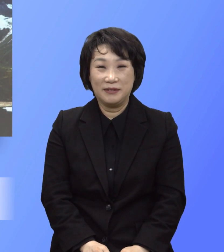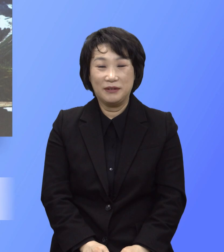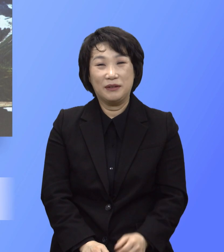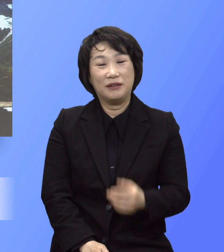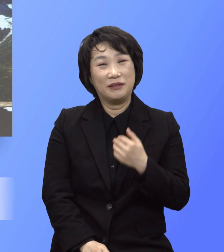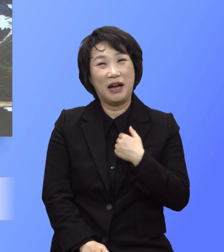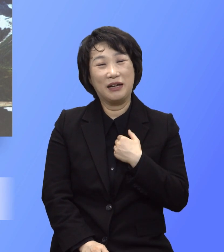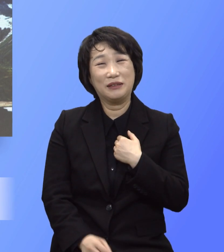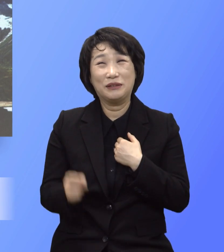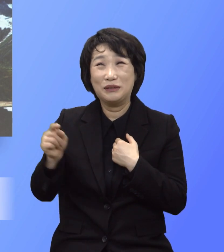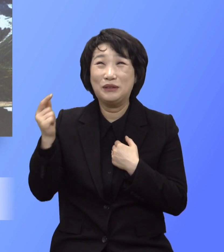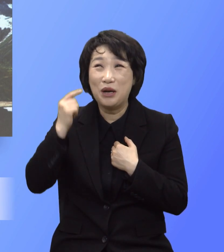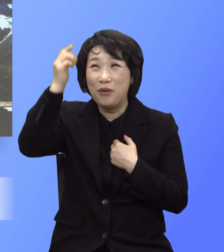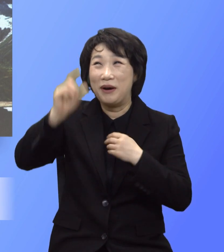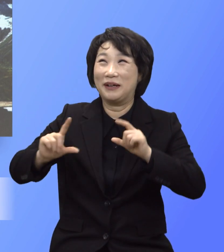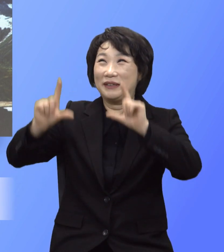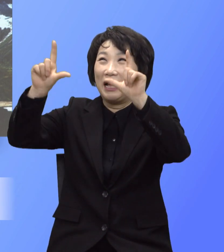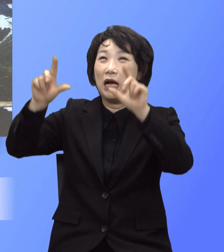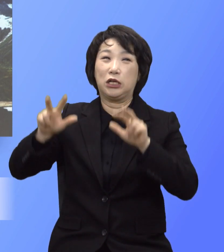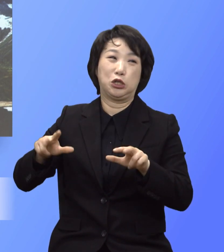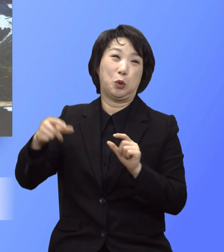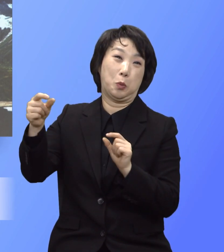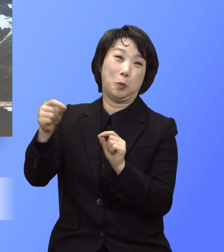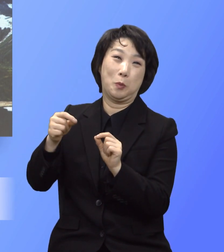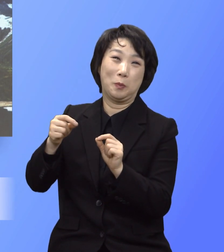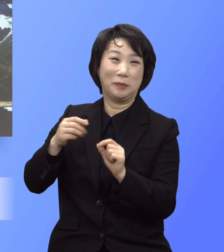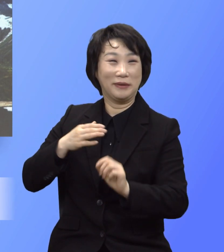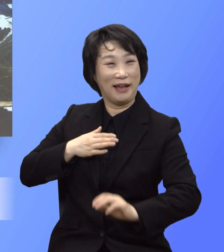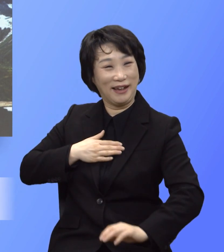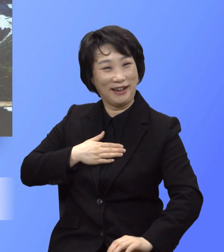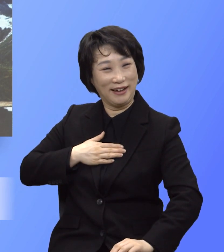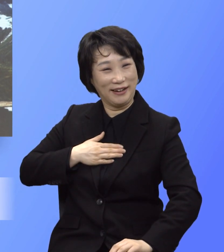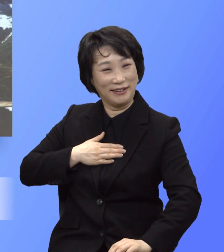나는 그 영광의 날이 얼마 안 남았잖아요.